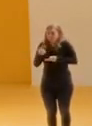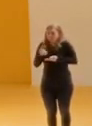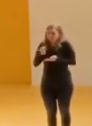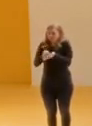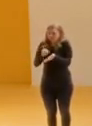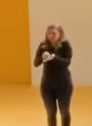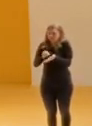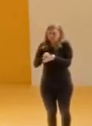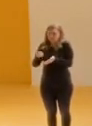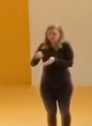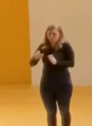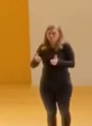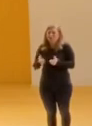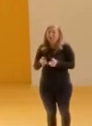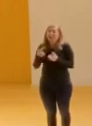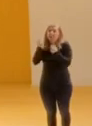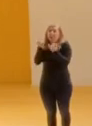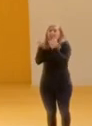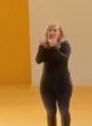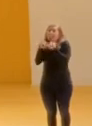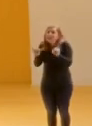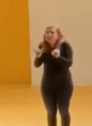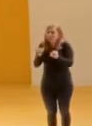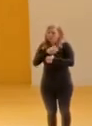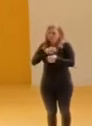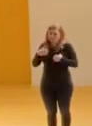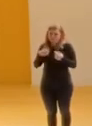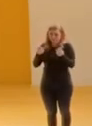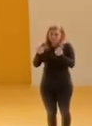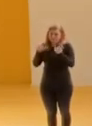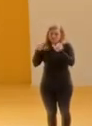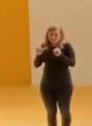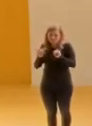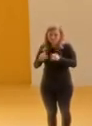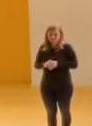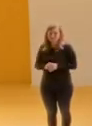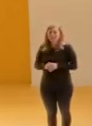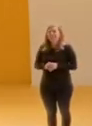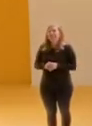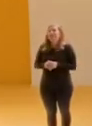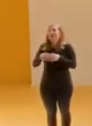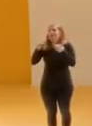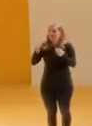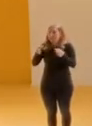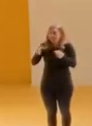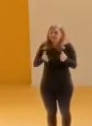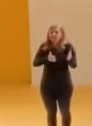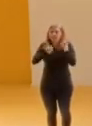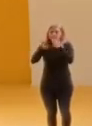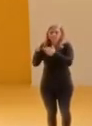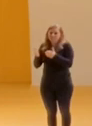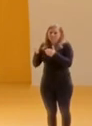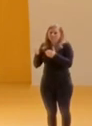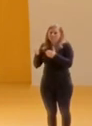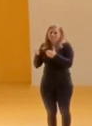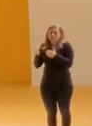czegoś trochę inaczej zaczyna być w gospodarce pieniężnej i tu możemy przejść do